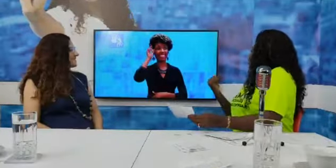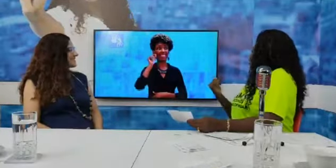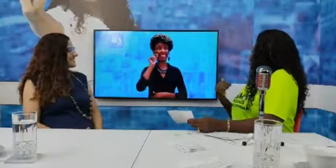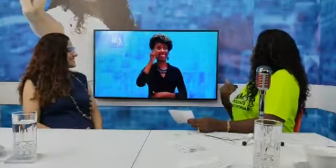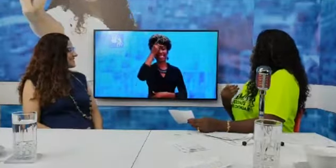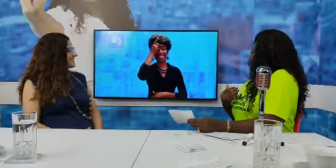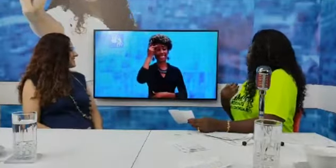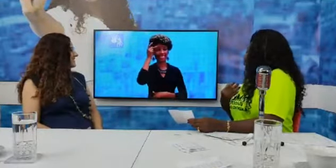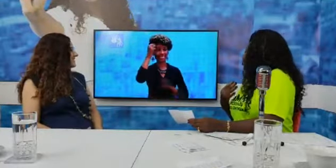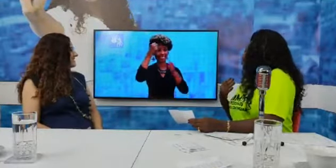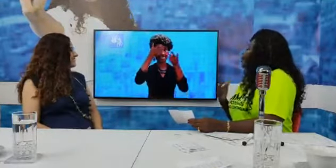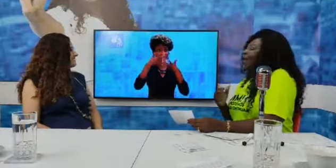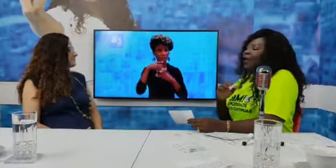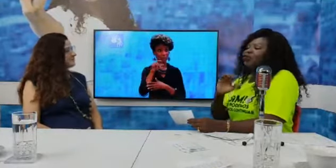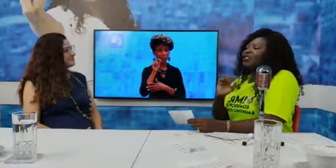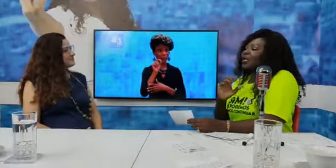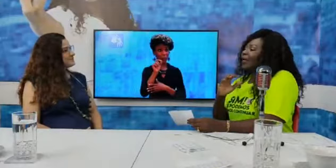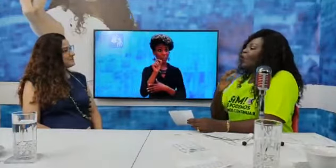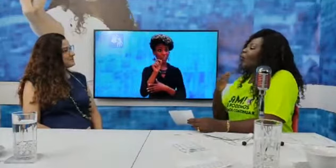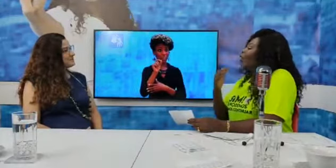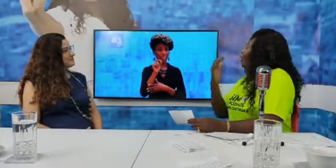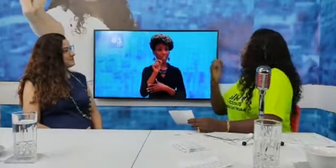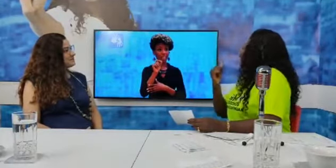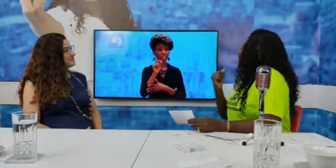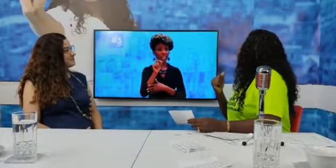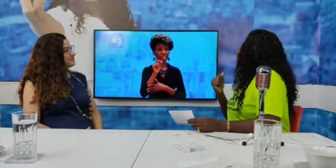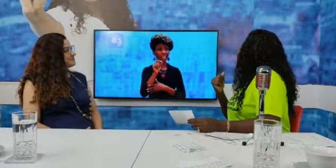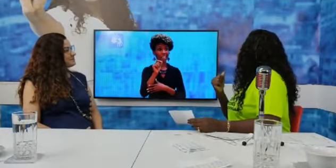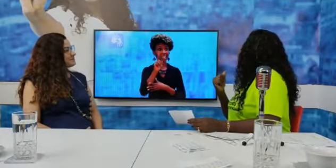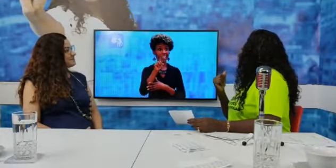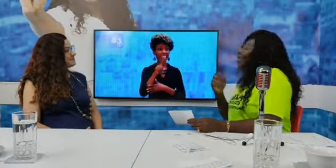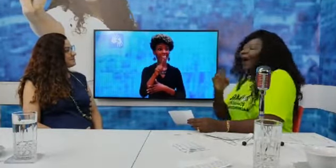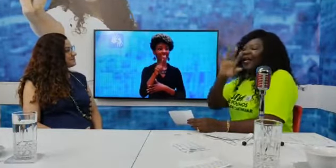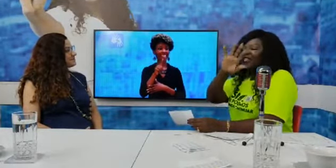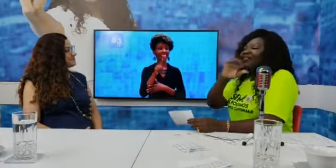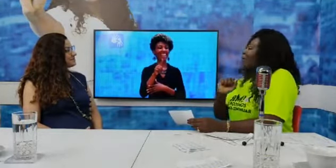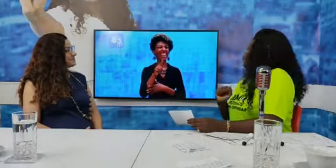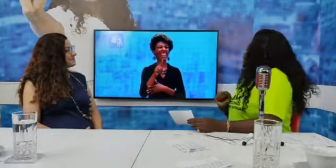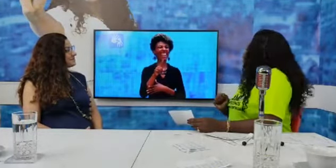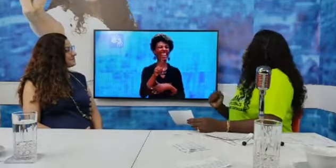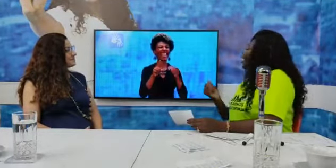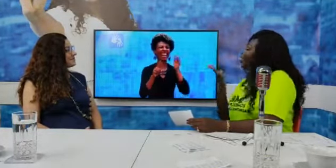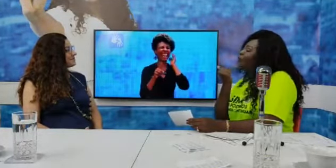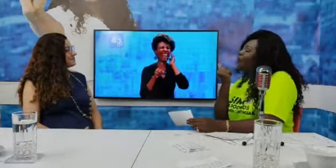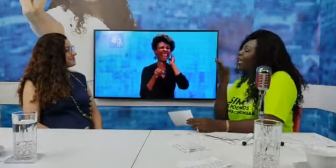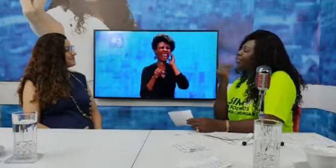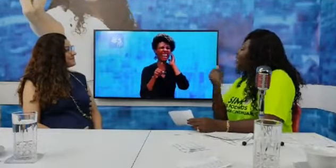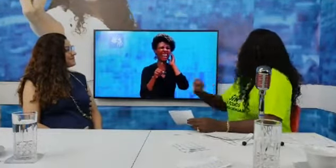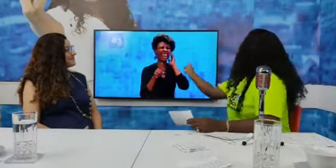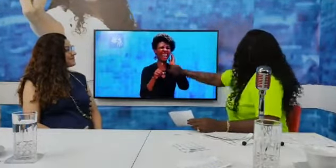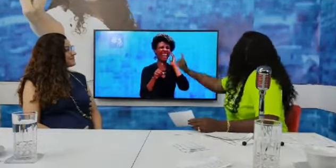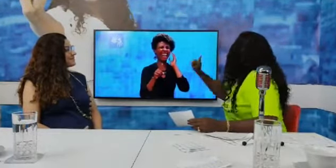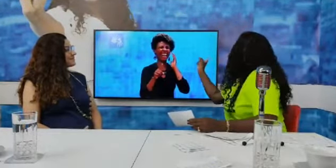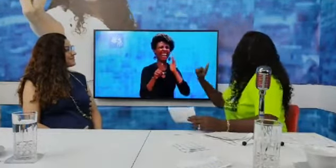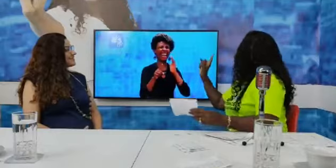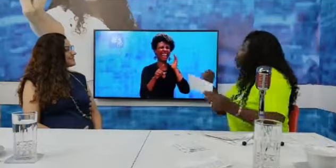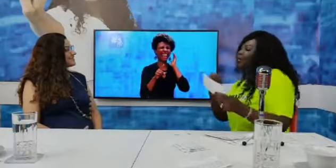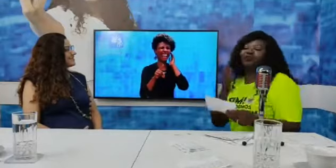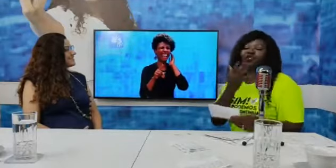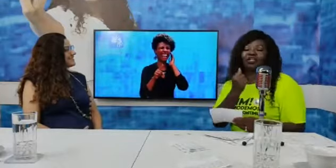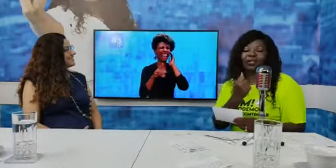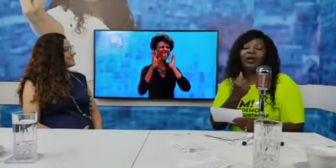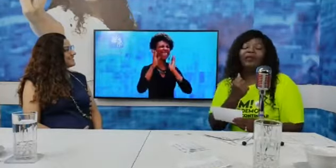estava dizendo aqui para mim, para eu dizer que o programa tá massa em Libra. Aí eles fizeram um sinal lá, eu fiz assim, aí eles estão dizendo